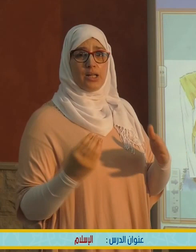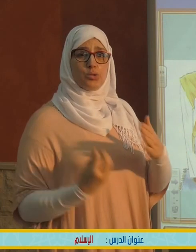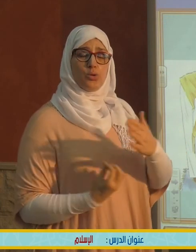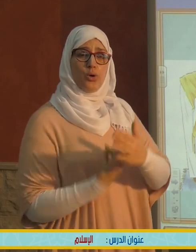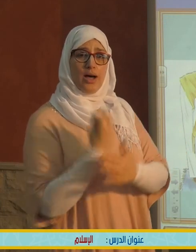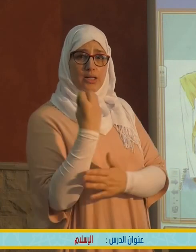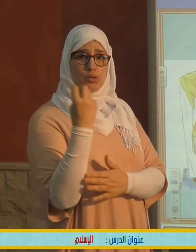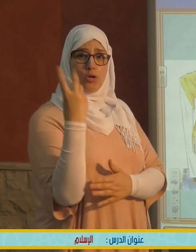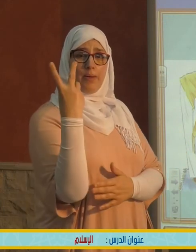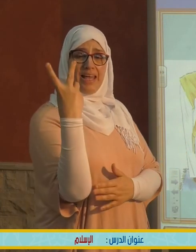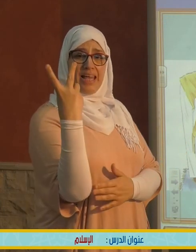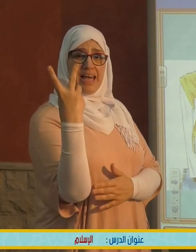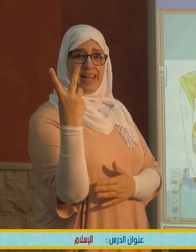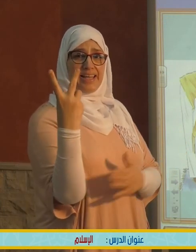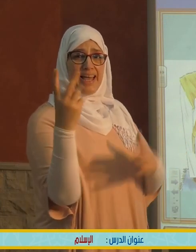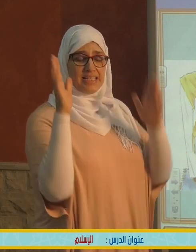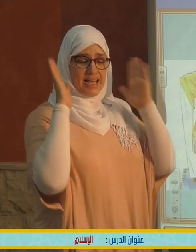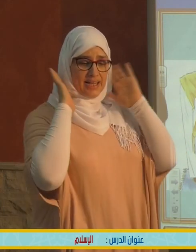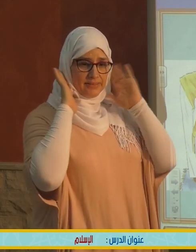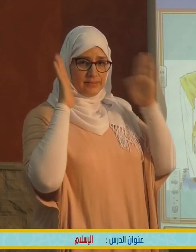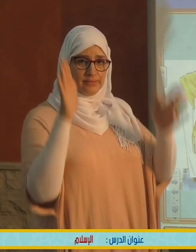صلاة الصبح ركعتان.